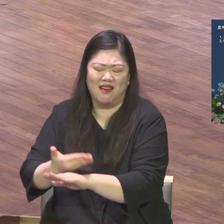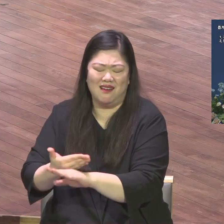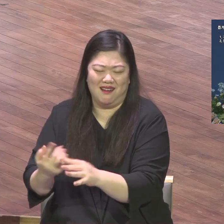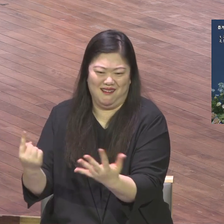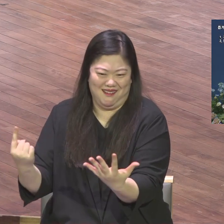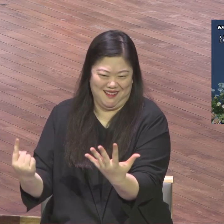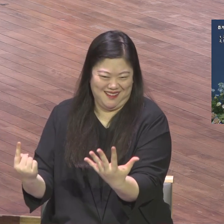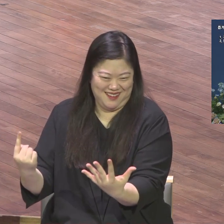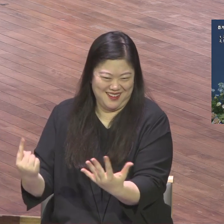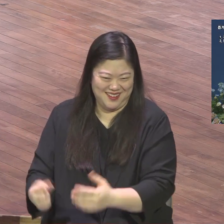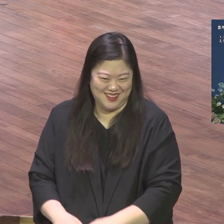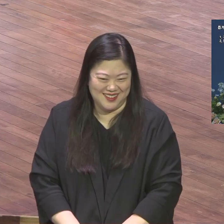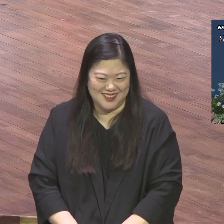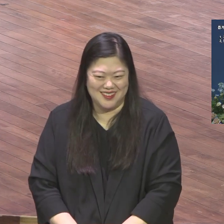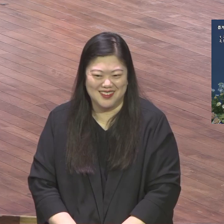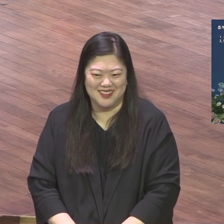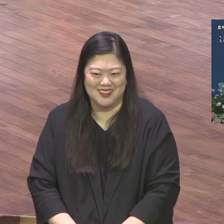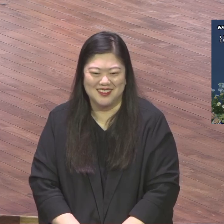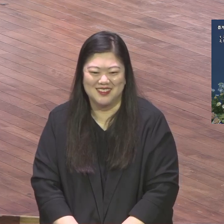예불한 가치에 삶을 두고